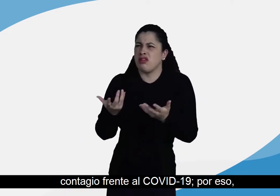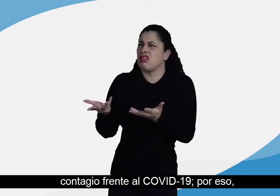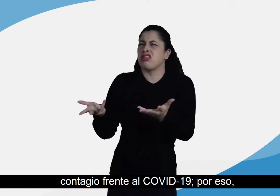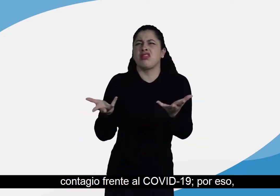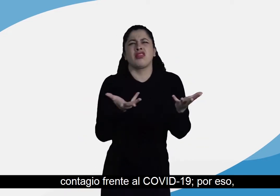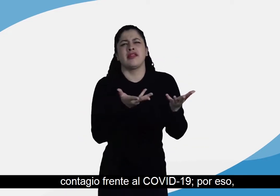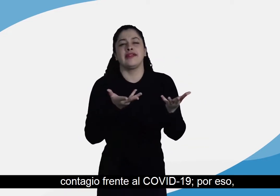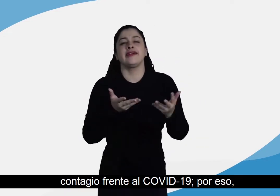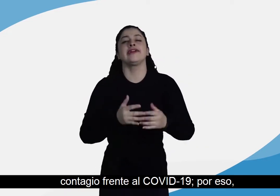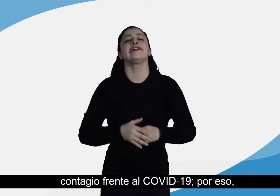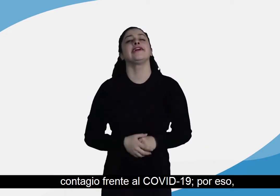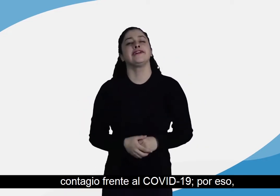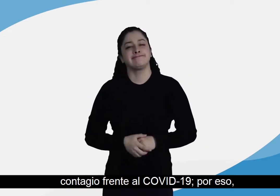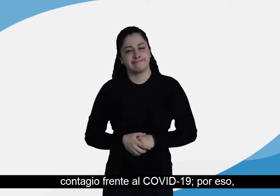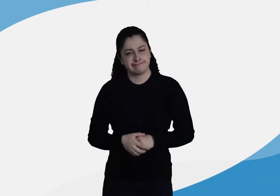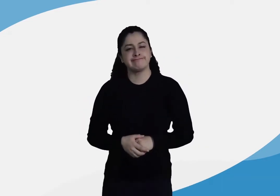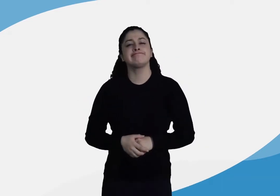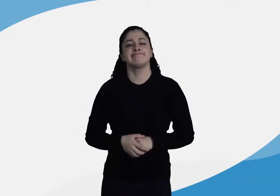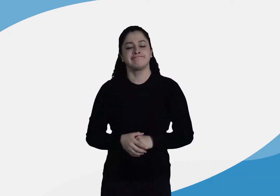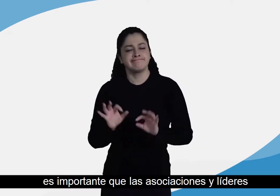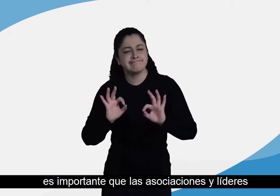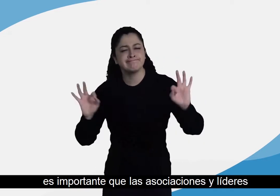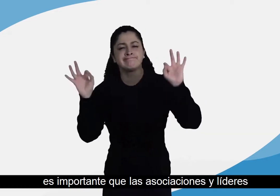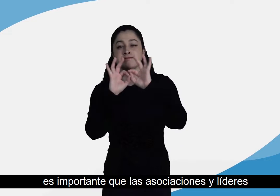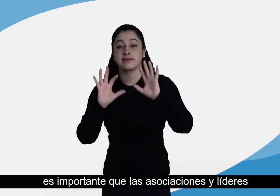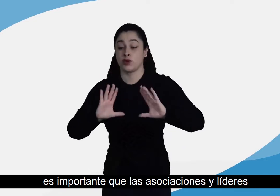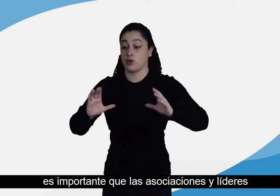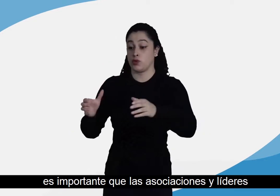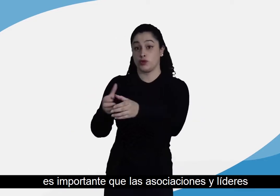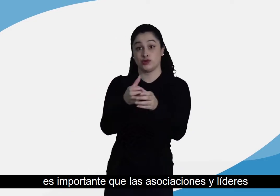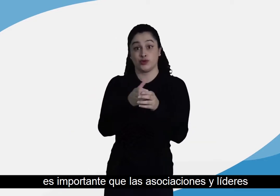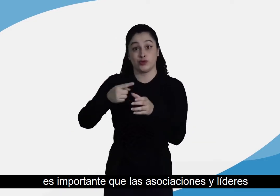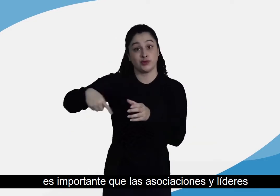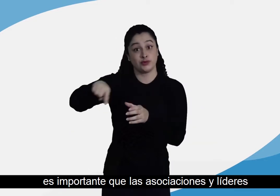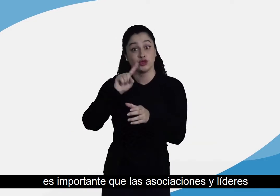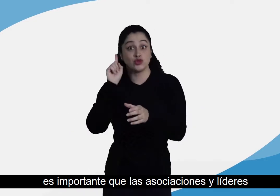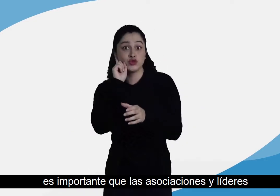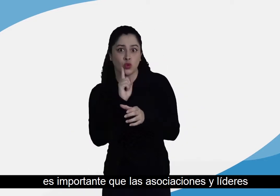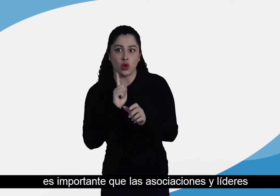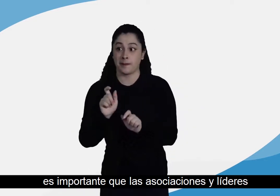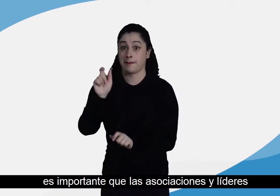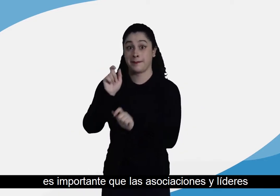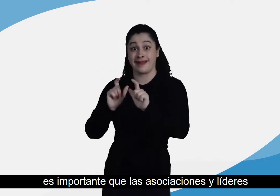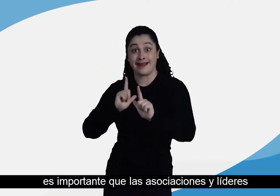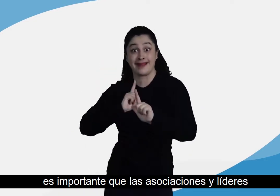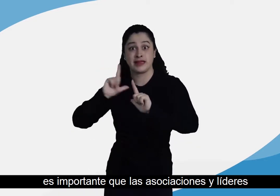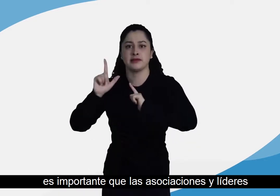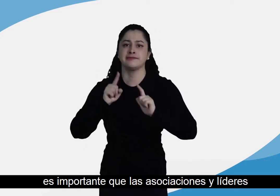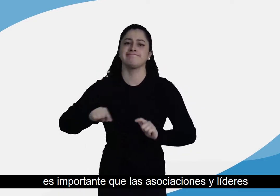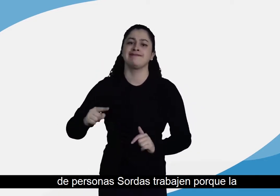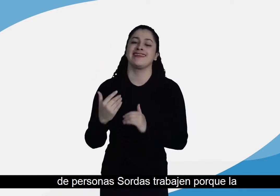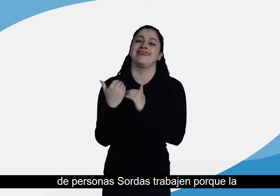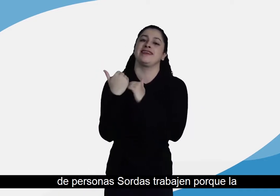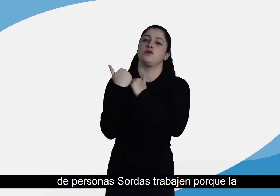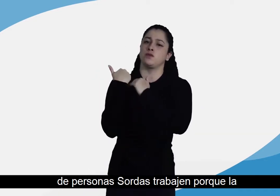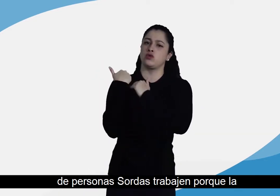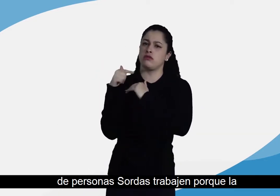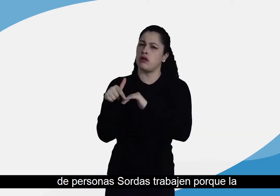contagio frente al COVID-19. Por eso, es importante que las asociaciones y líderes de personas